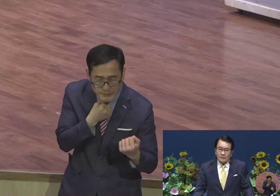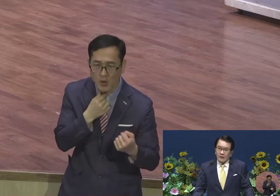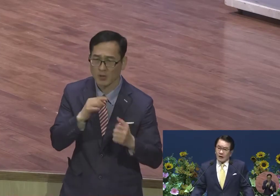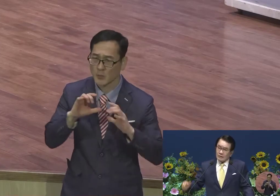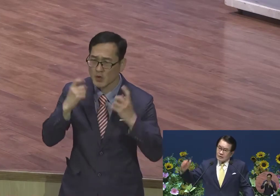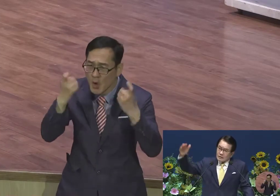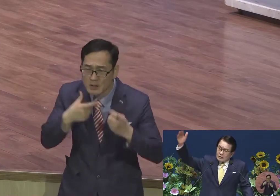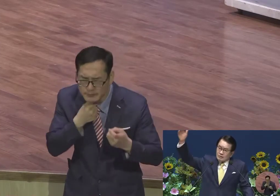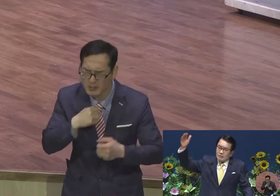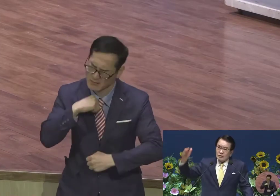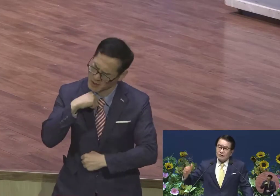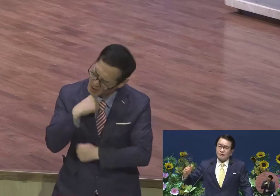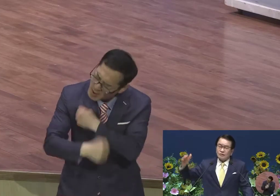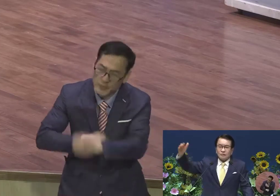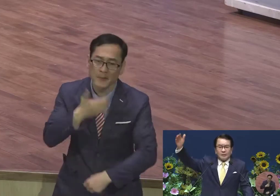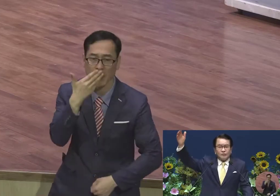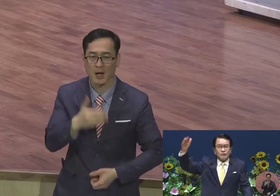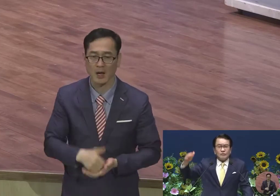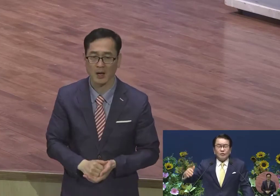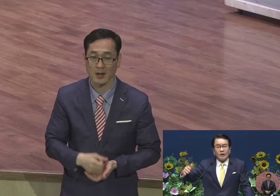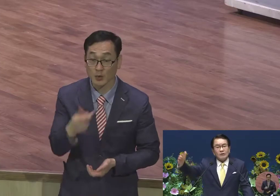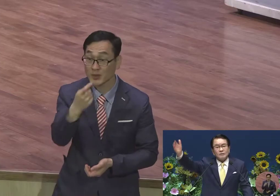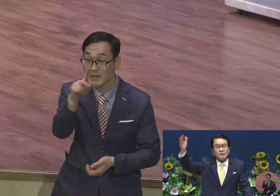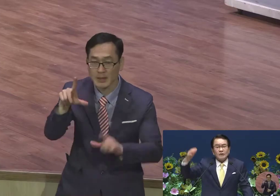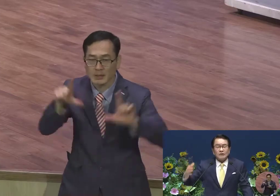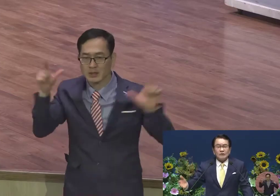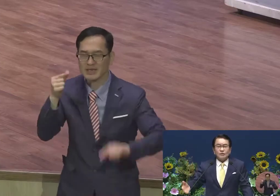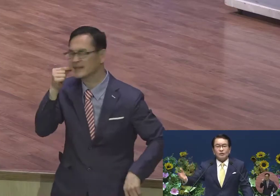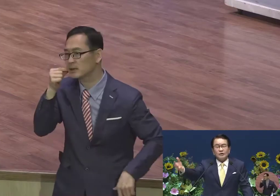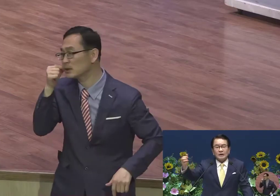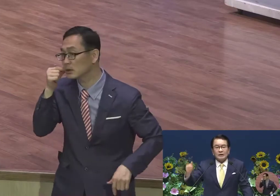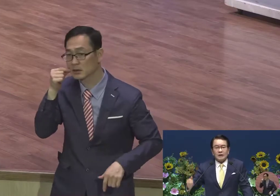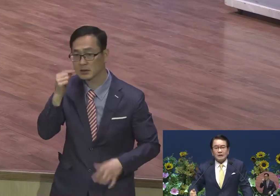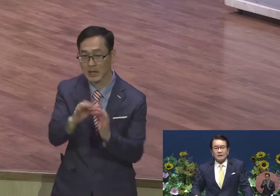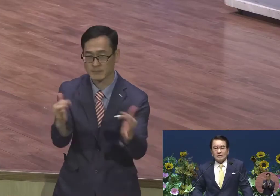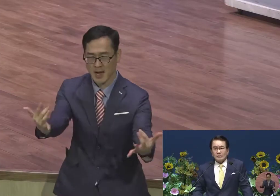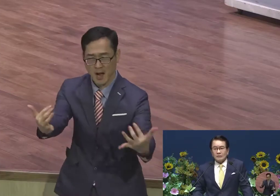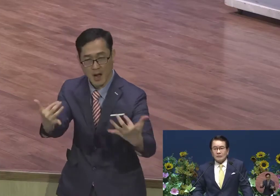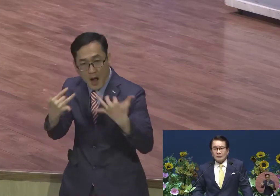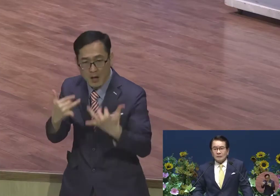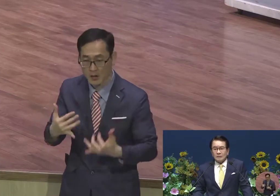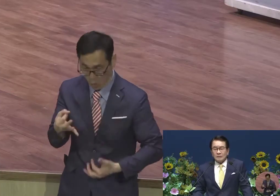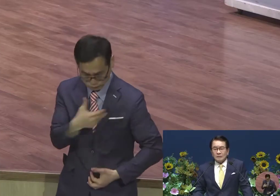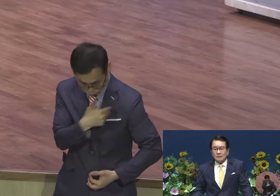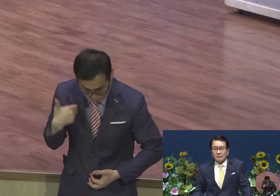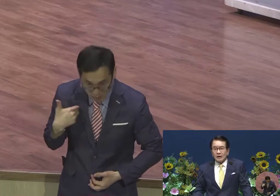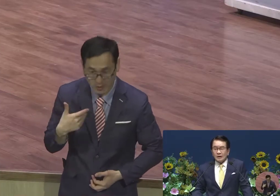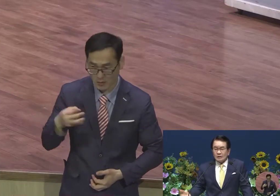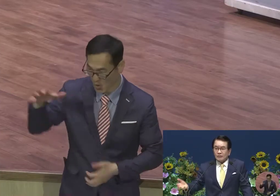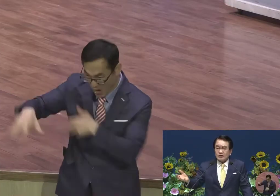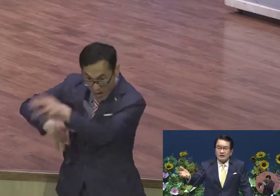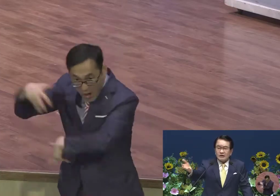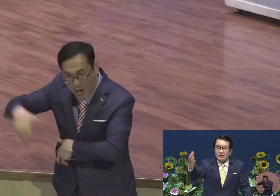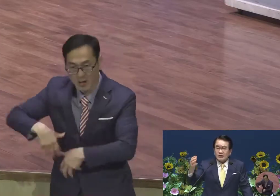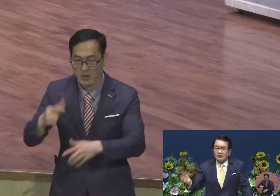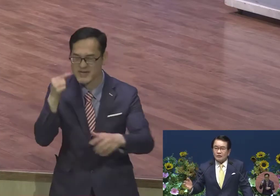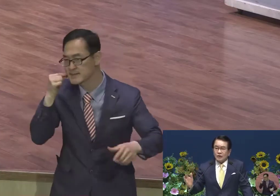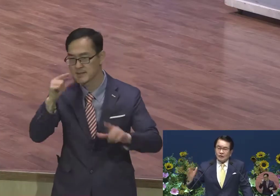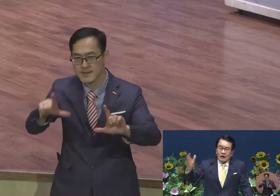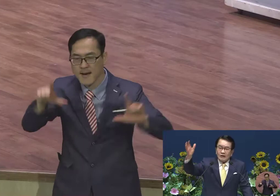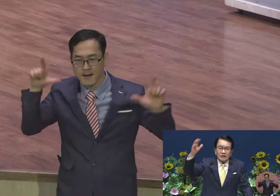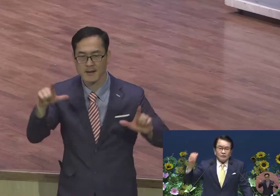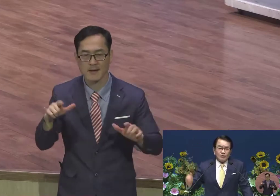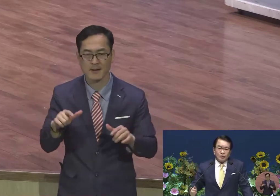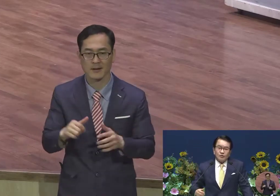아 인기 있어 인기 있는 배우들이 왜 그럽니까 인기고 돈이 있겠다 태어날 때마다 잘생기게